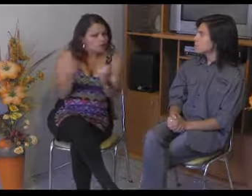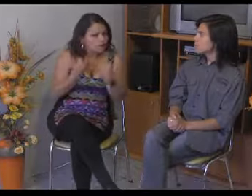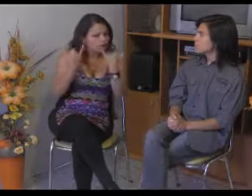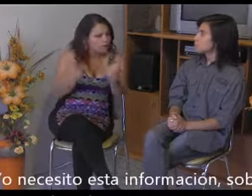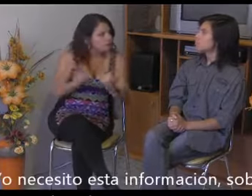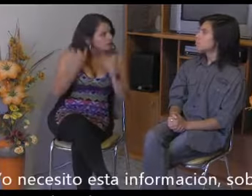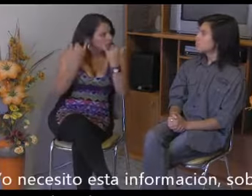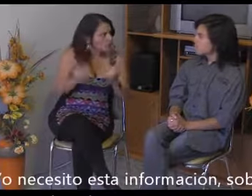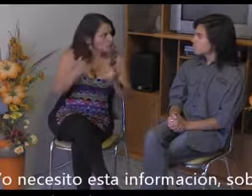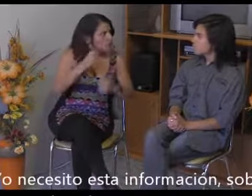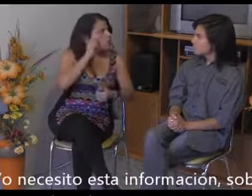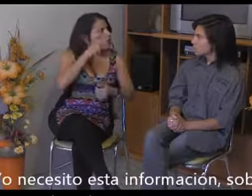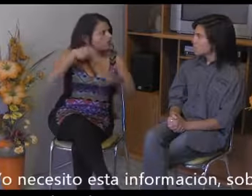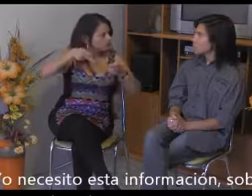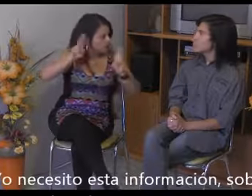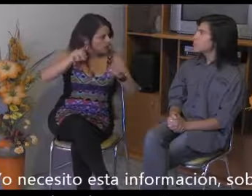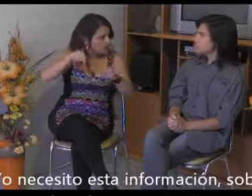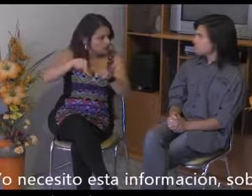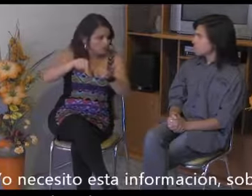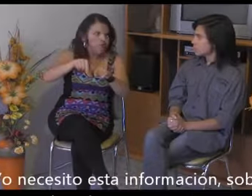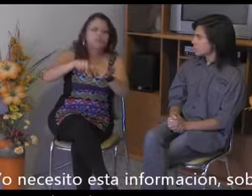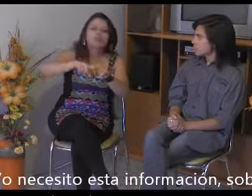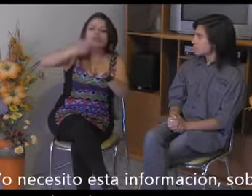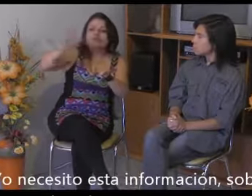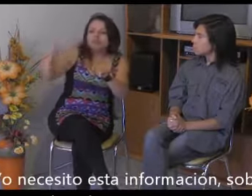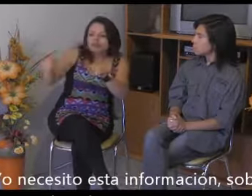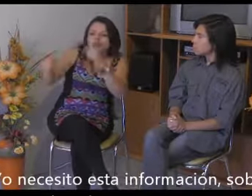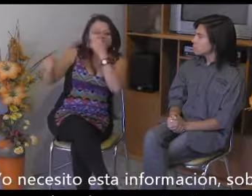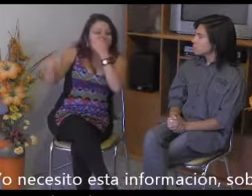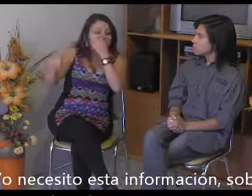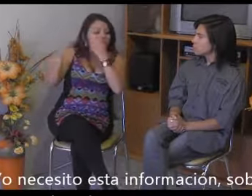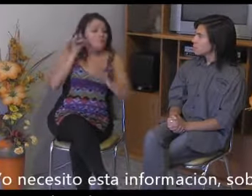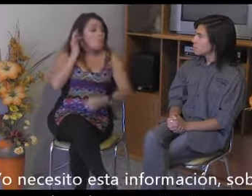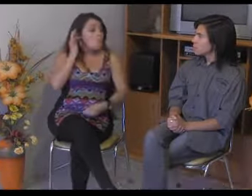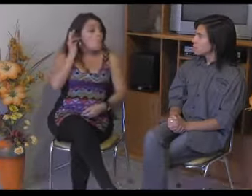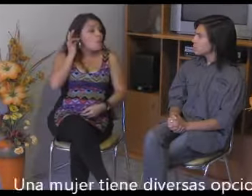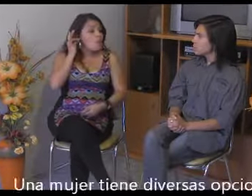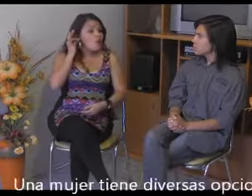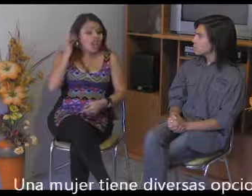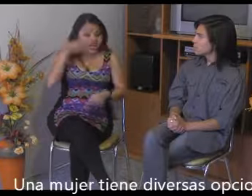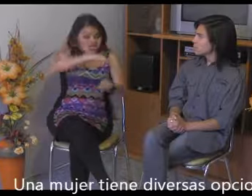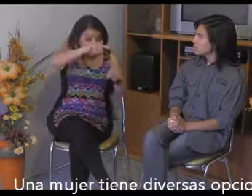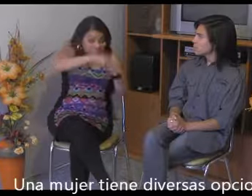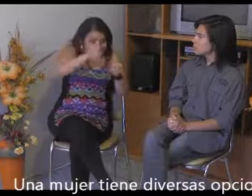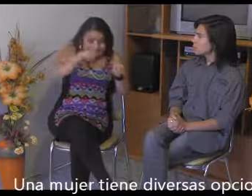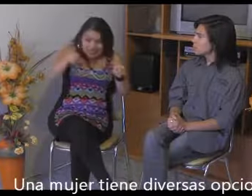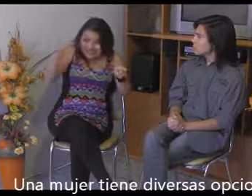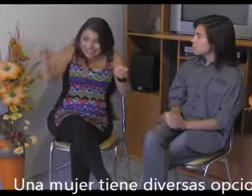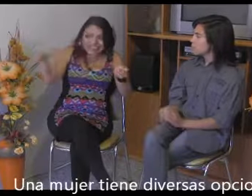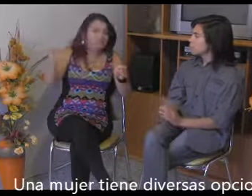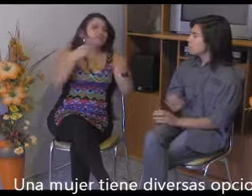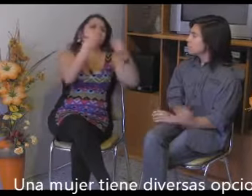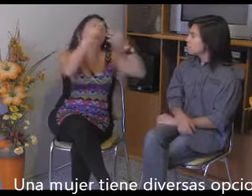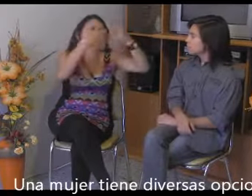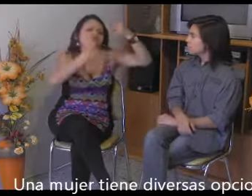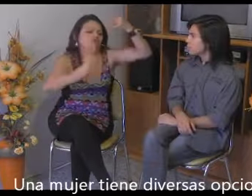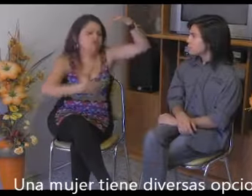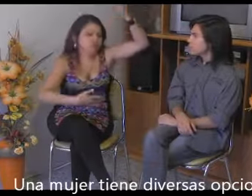Por ejemplo, cuando los esposos no quieren que use anticonceptivo.